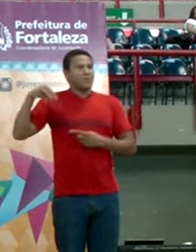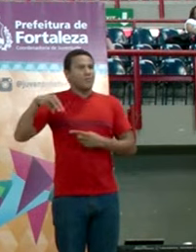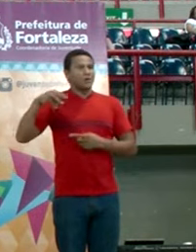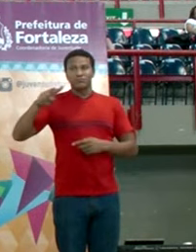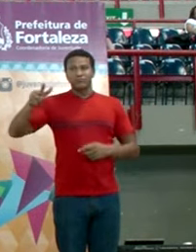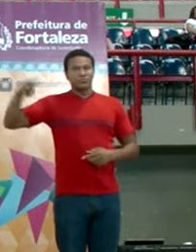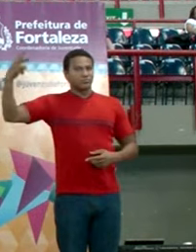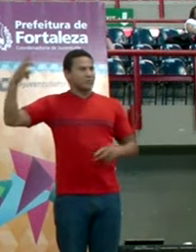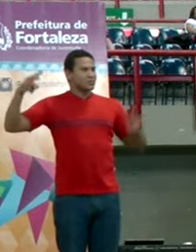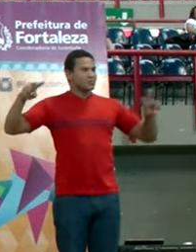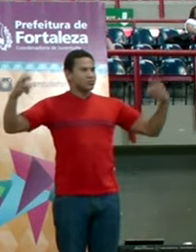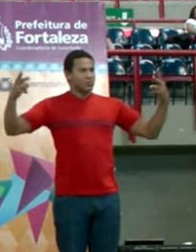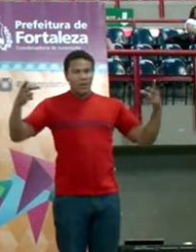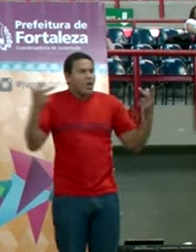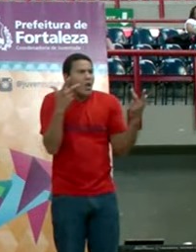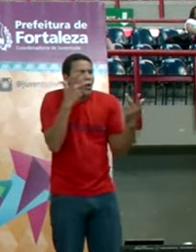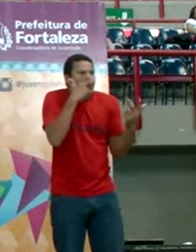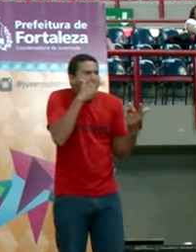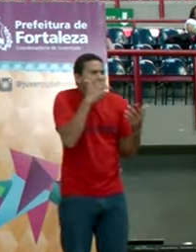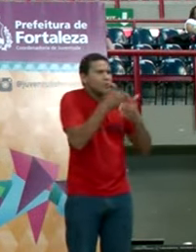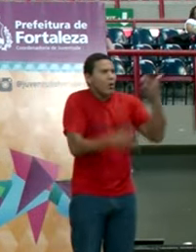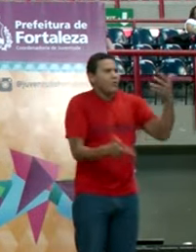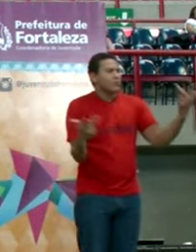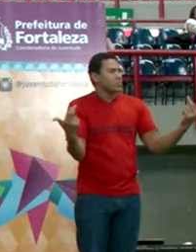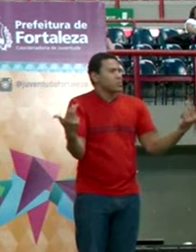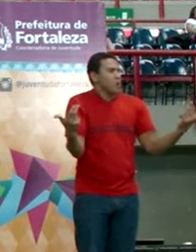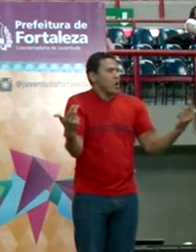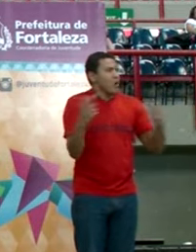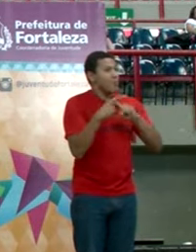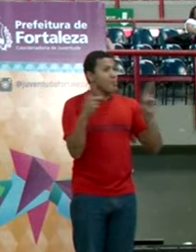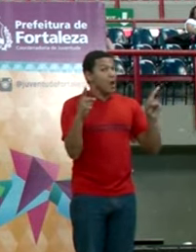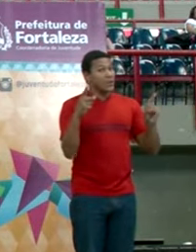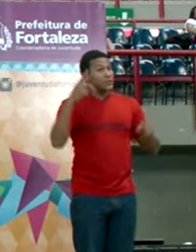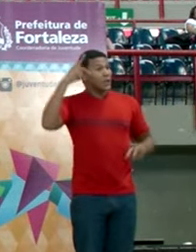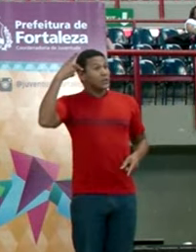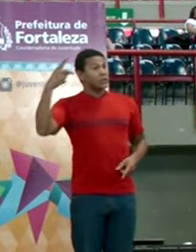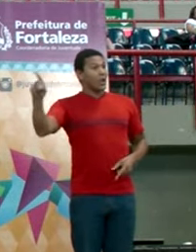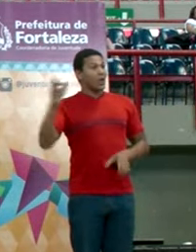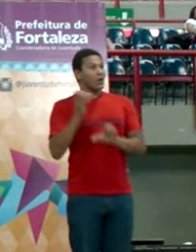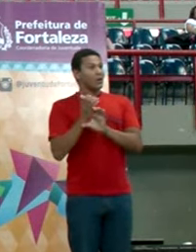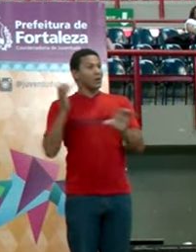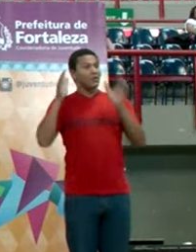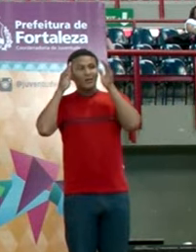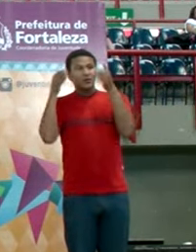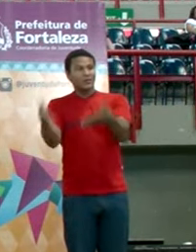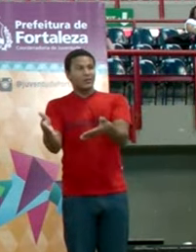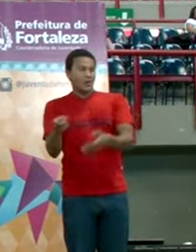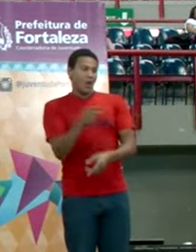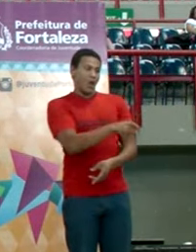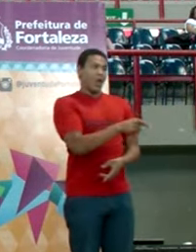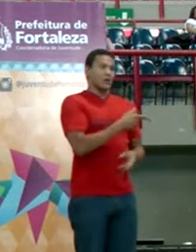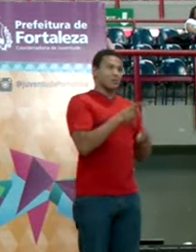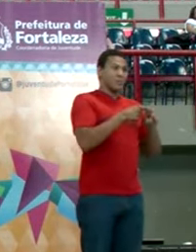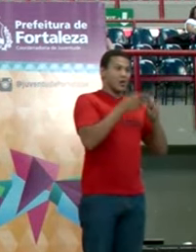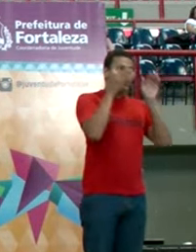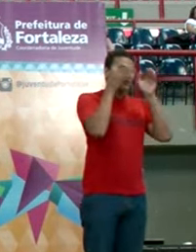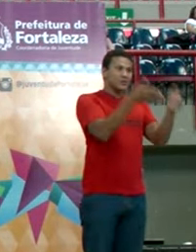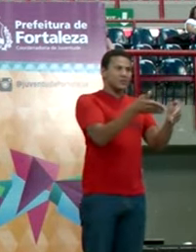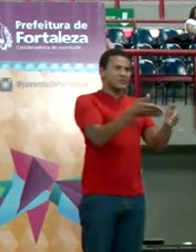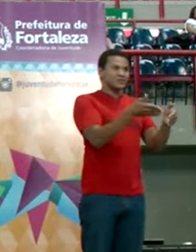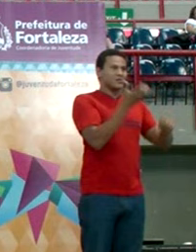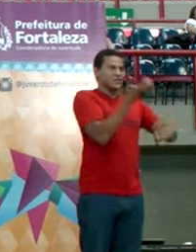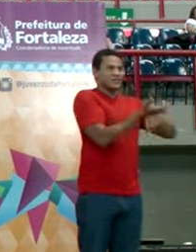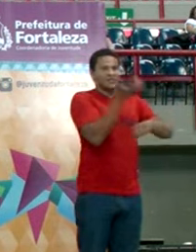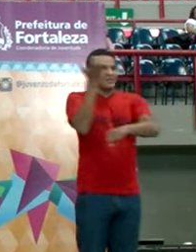então assim todo mundo fez a mesma prova mas as provas vão ter pesos diferentes dependendo do curso que você escolher então